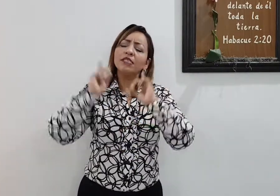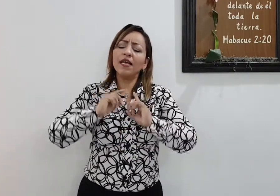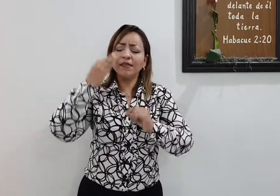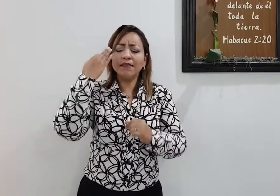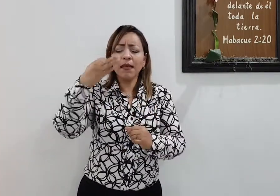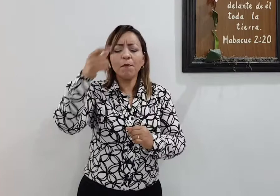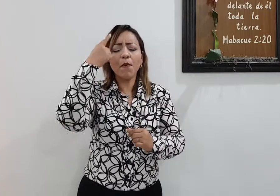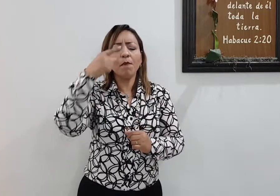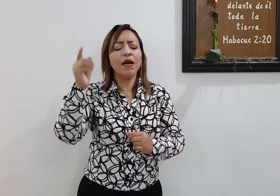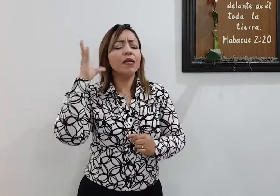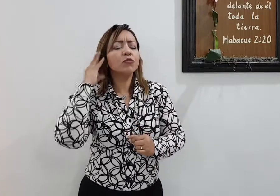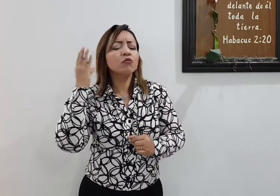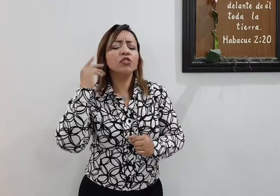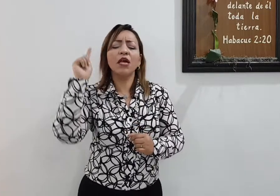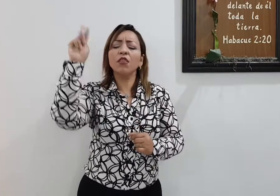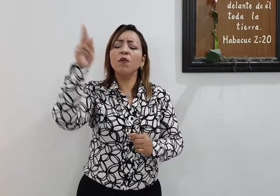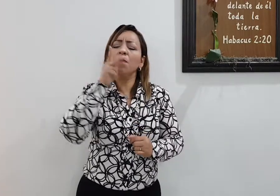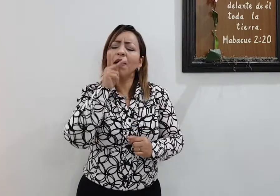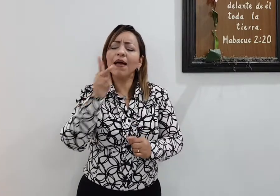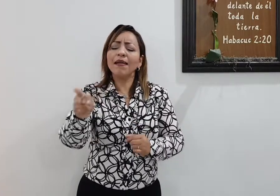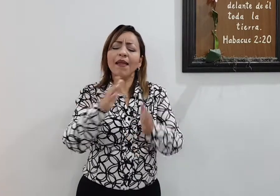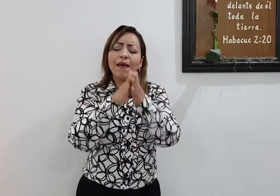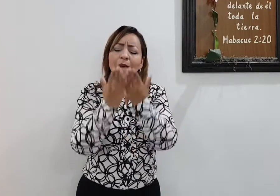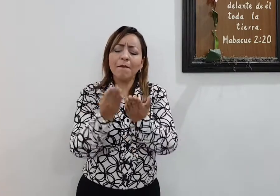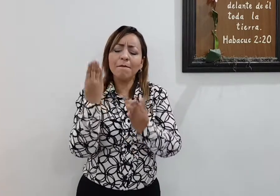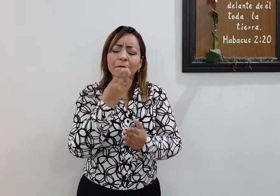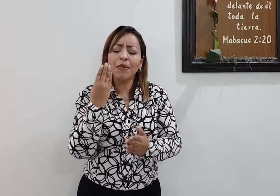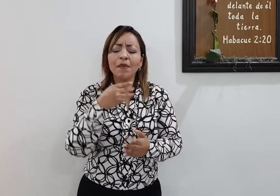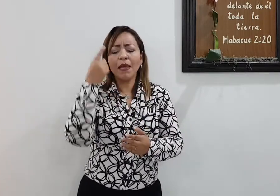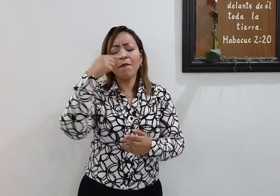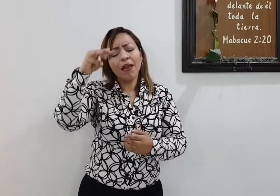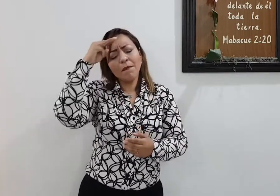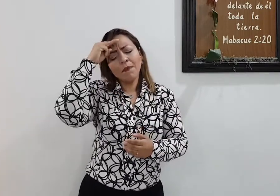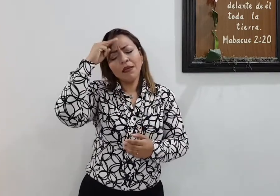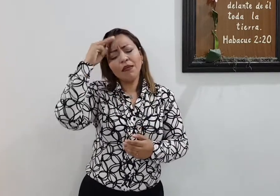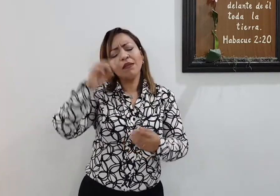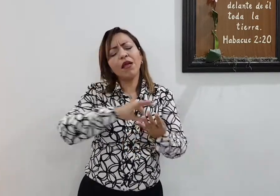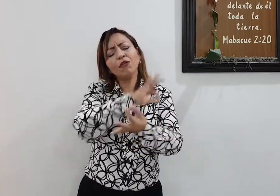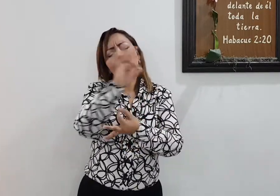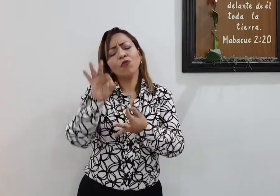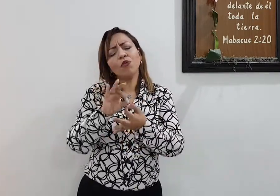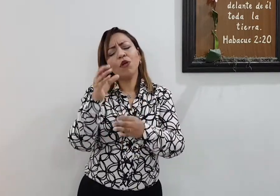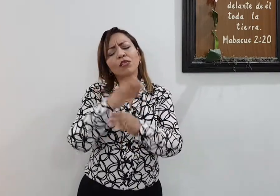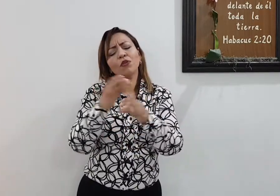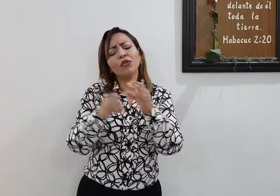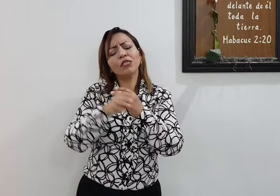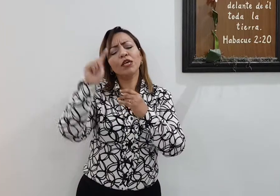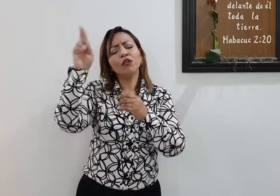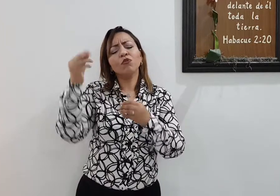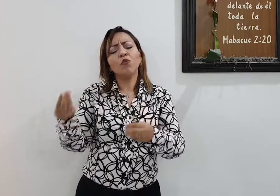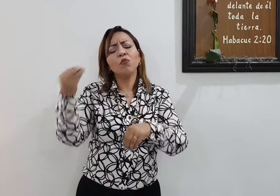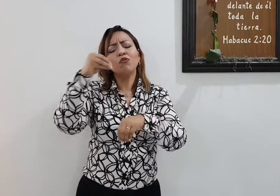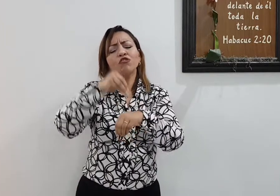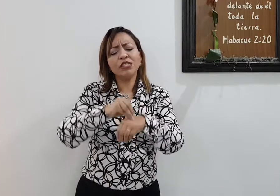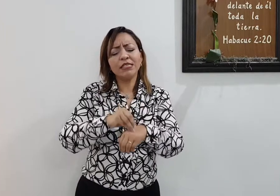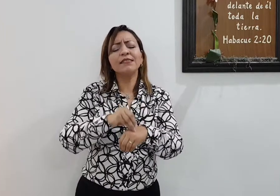acercarnos a ella, para meditar en las cosas que tú dejaste plasmadas ahí para nuestro provecho,